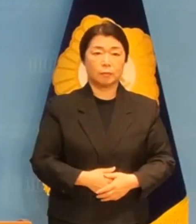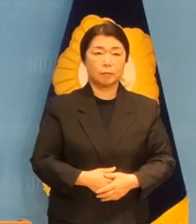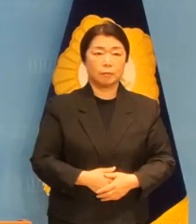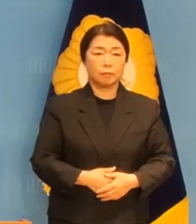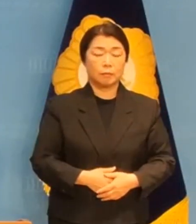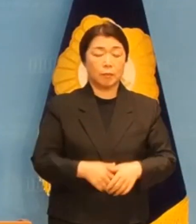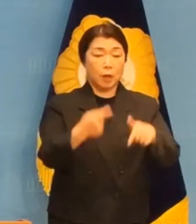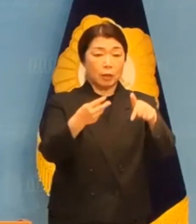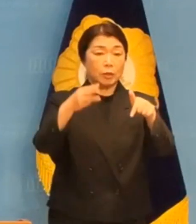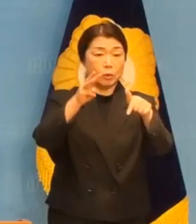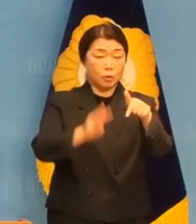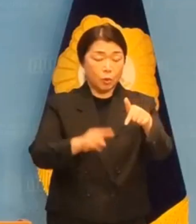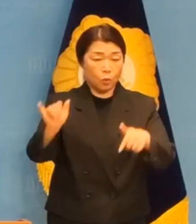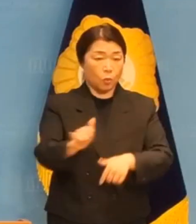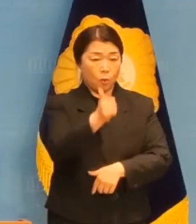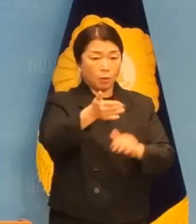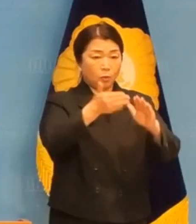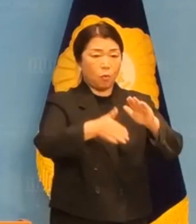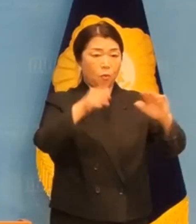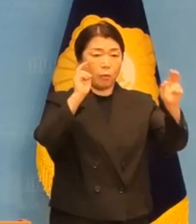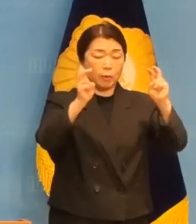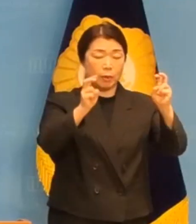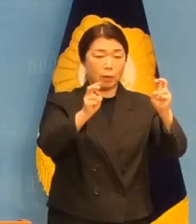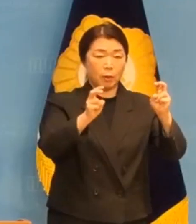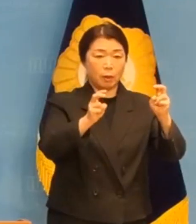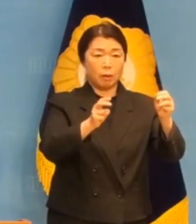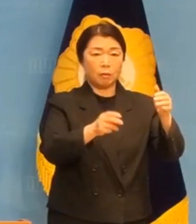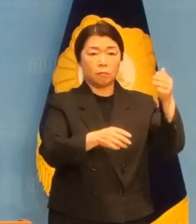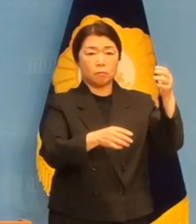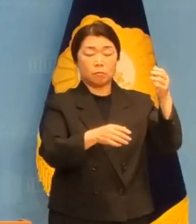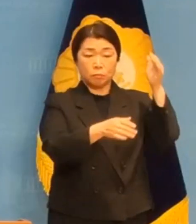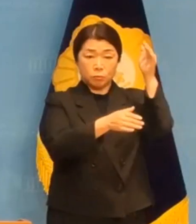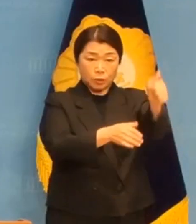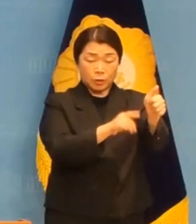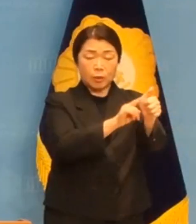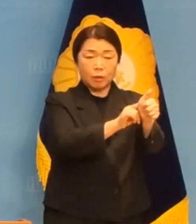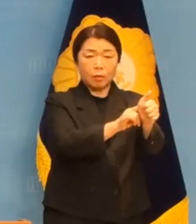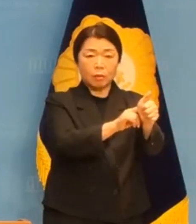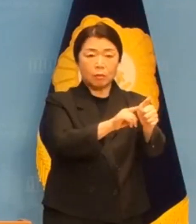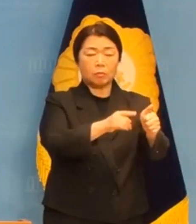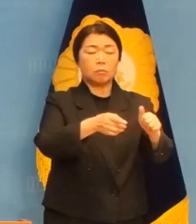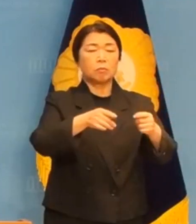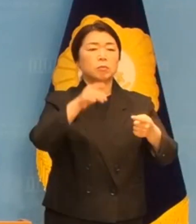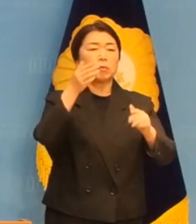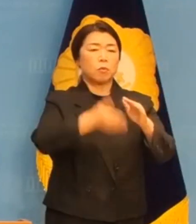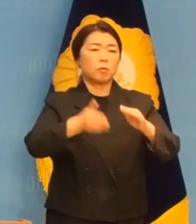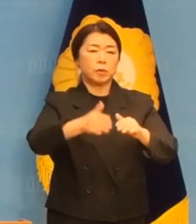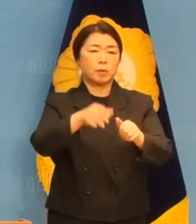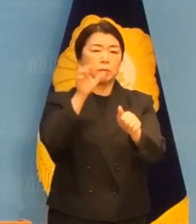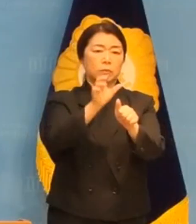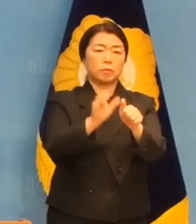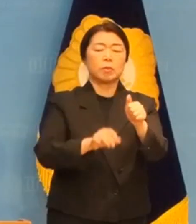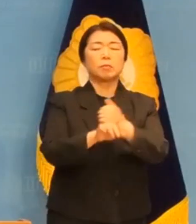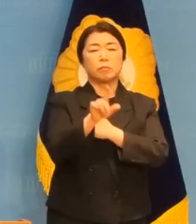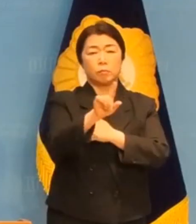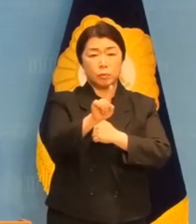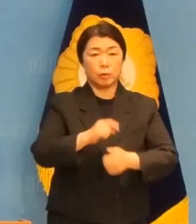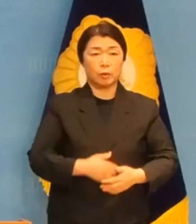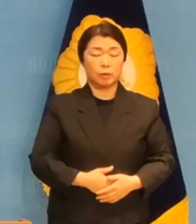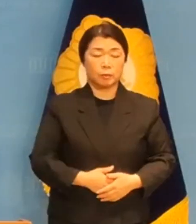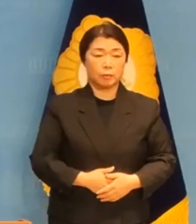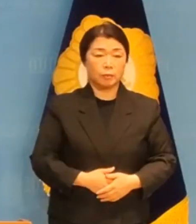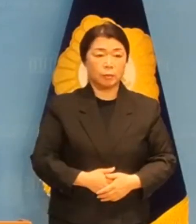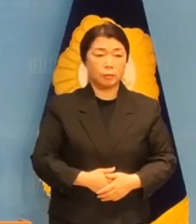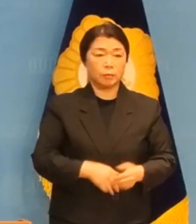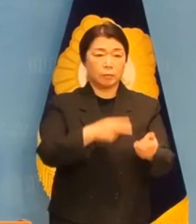인천공항공사 사장에 대한 공개 질타 역시 같은 맥락입니다. 외화 밀반출 문제의 1차